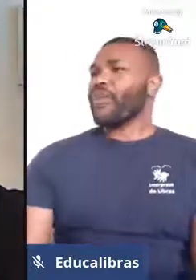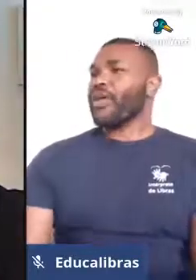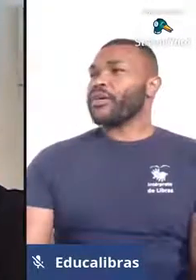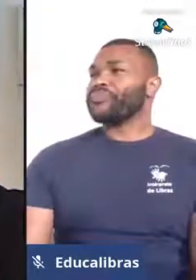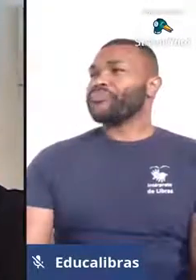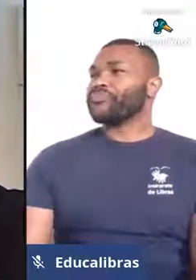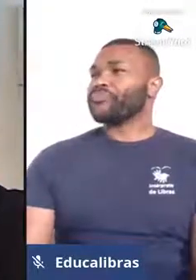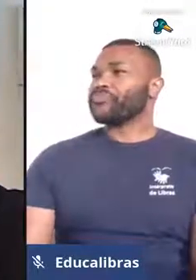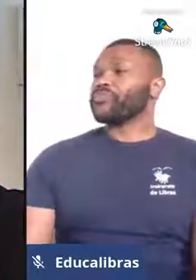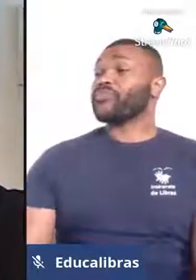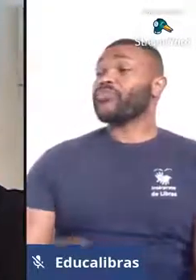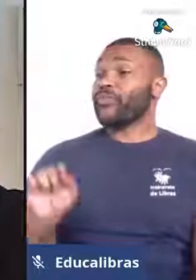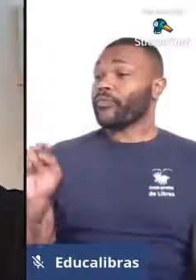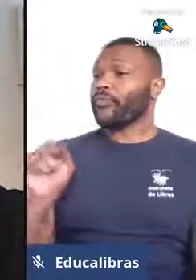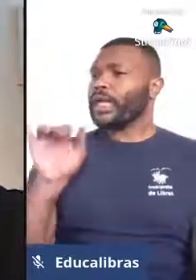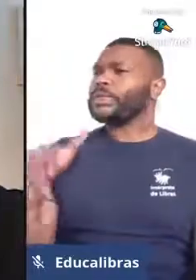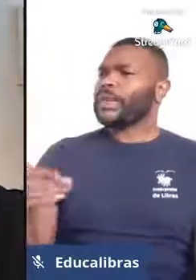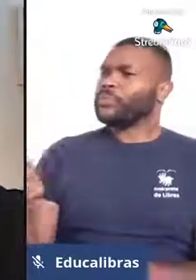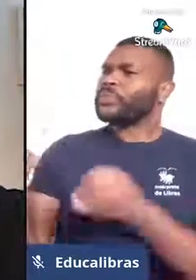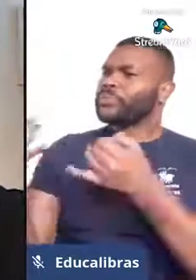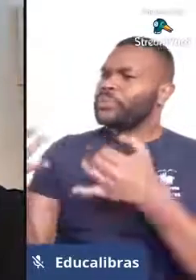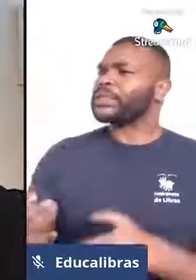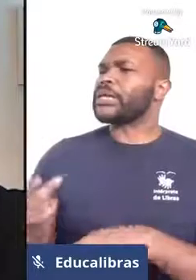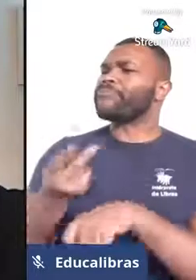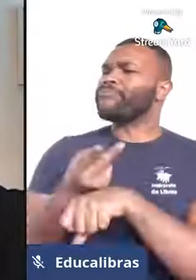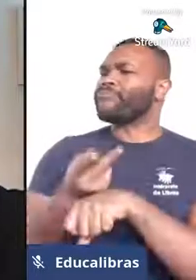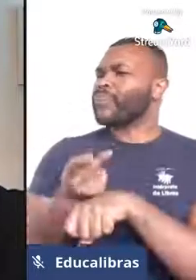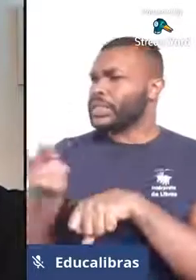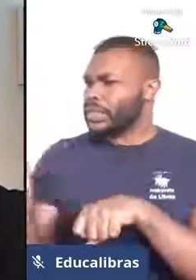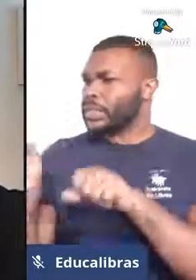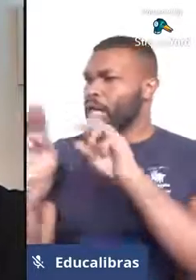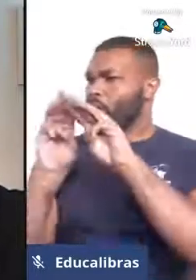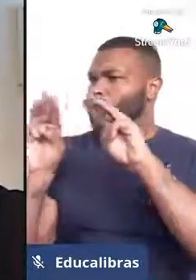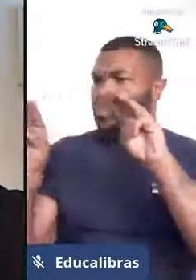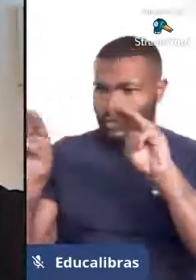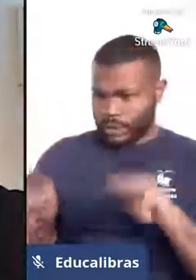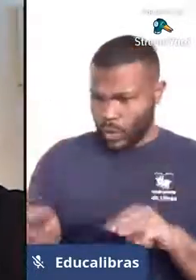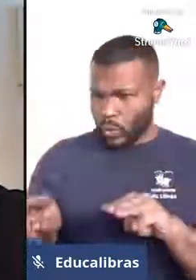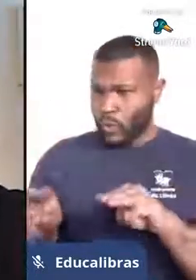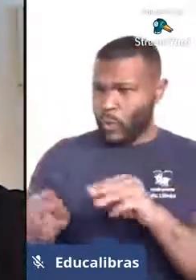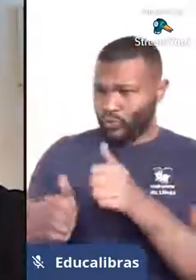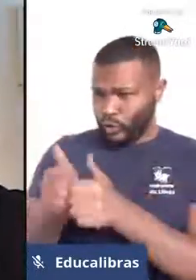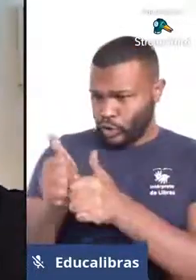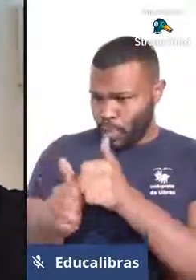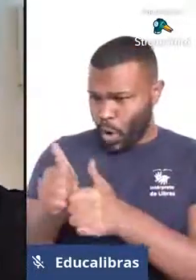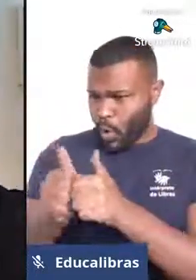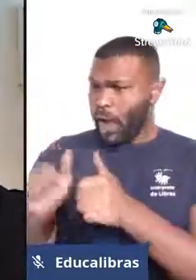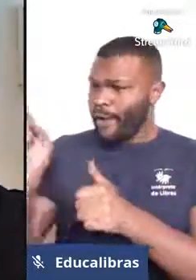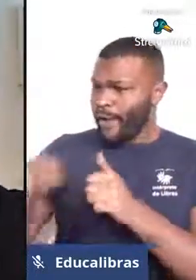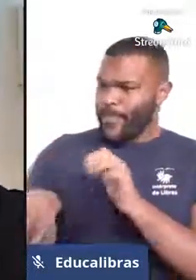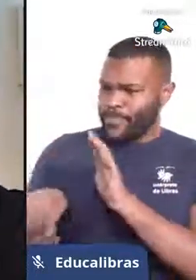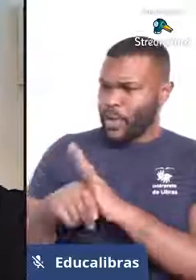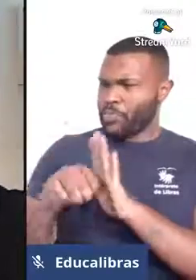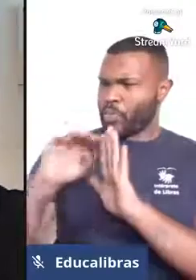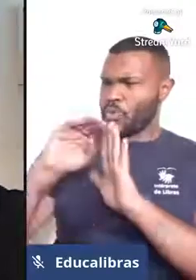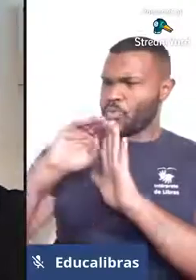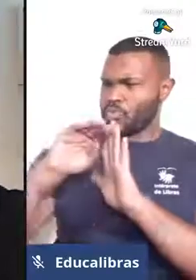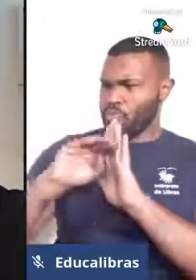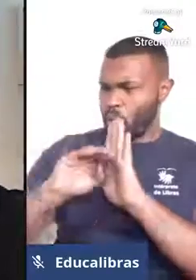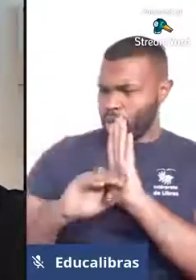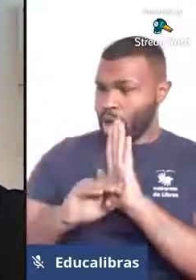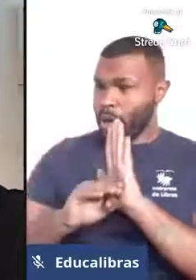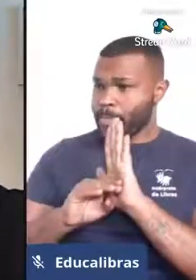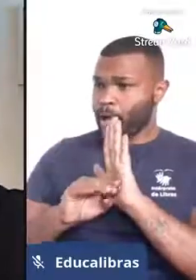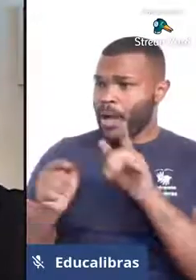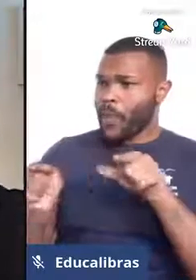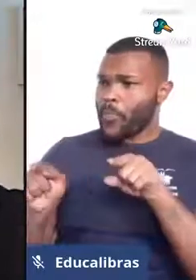Essas visitas, né, elas acontecem no âmbito do programa que a gente tem, inclusive com parceria com o